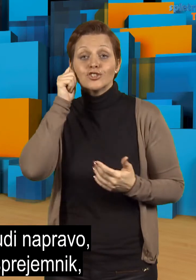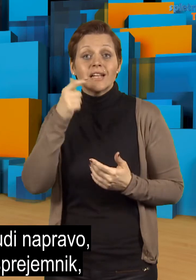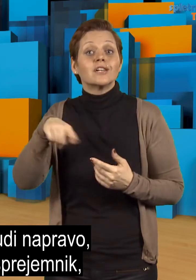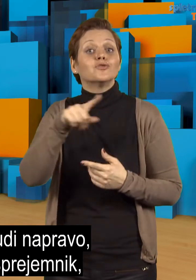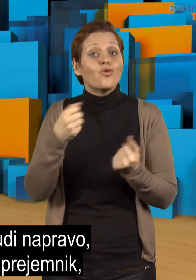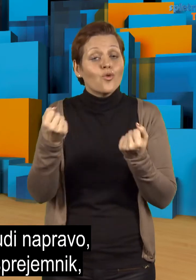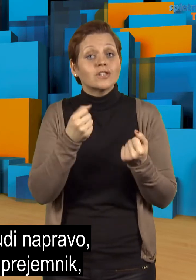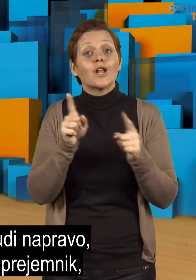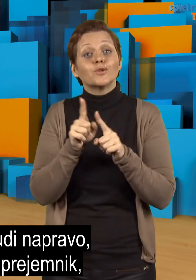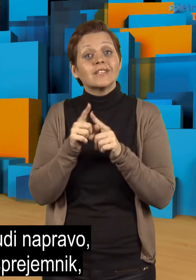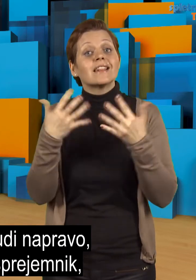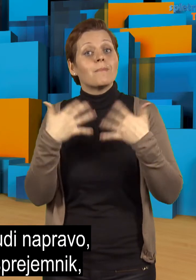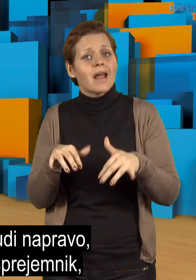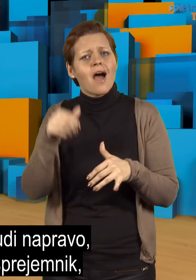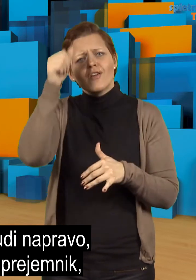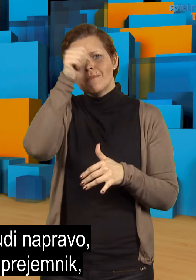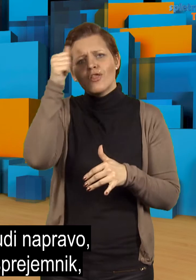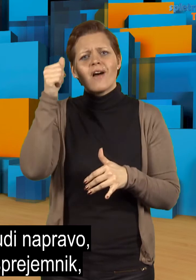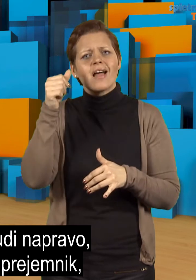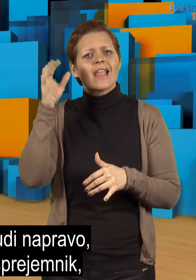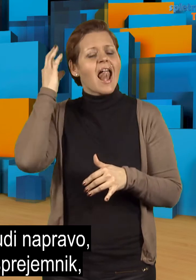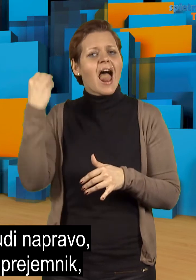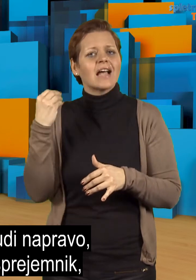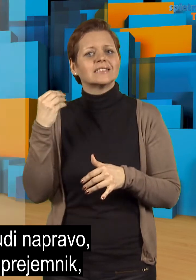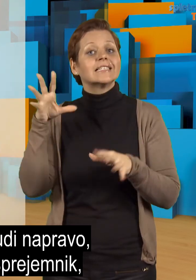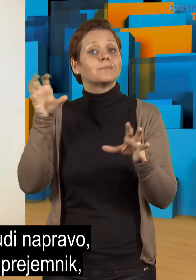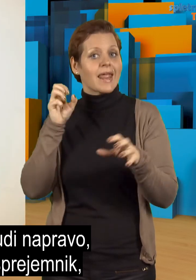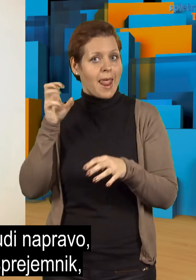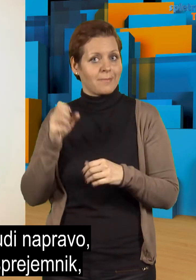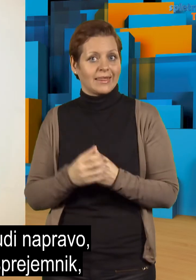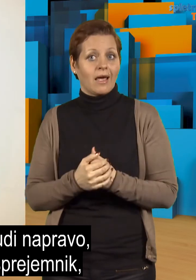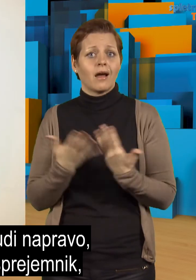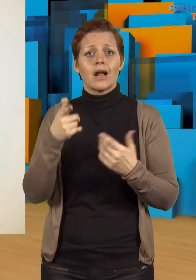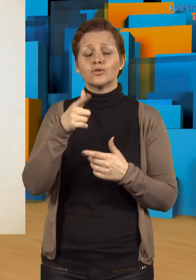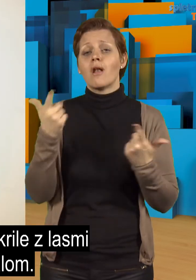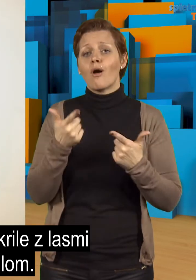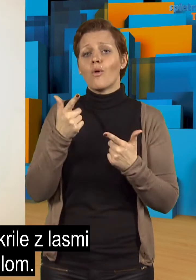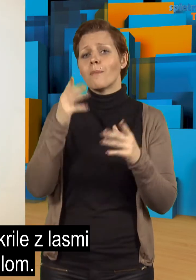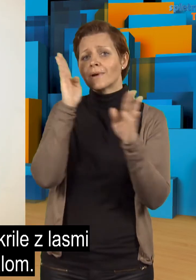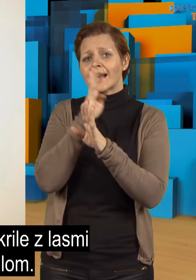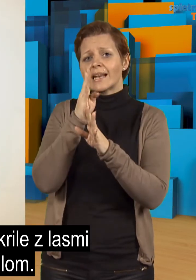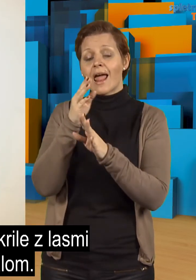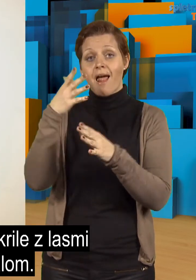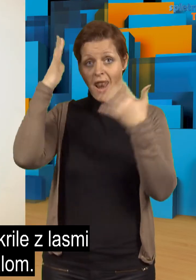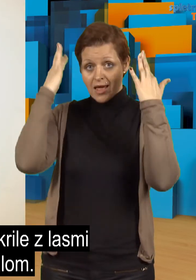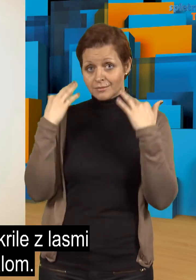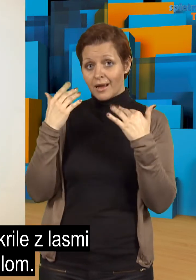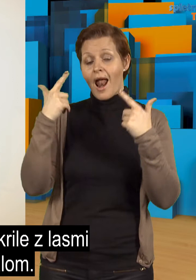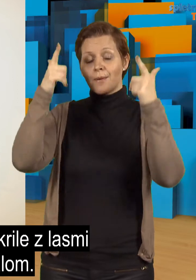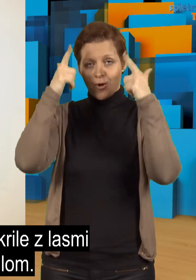Ženske so nosile tudi napravo imenovano lasni sprejemnik, ker so jo lahko prekrile z lasmi ali s pokrivalom.